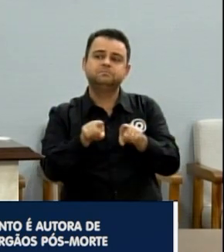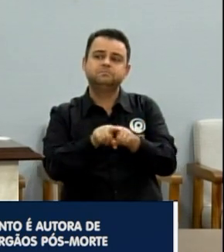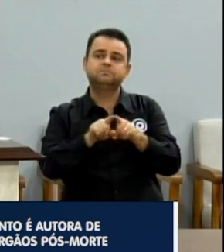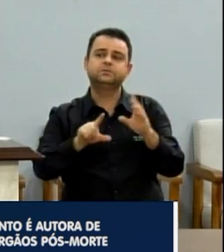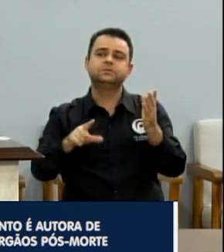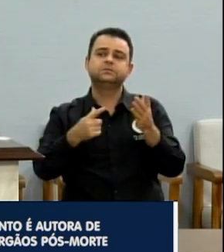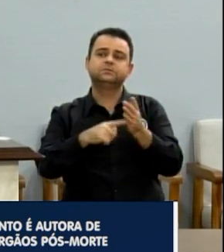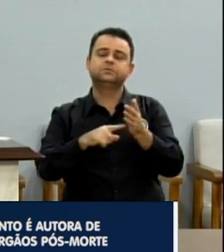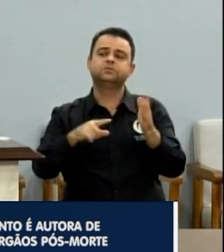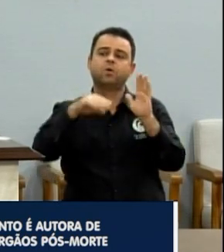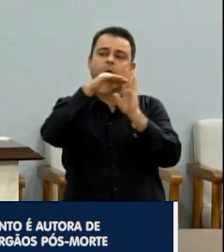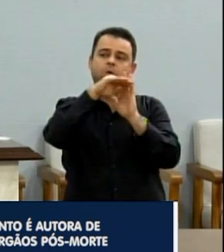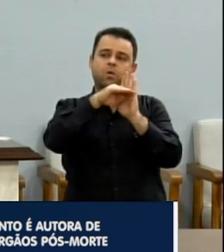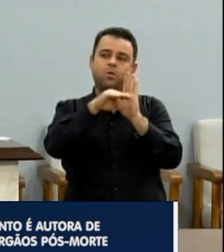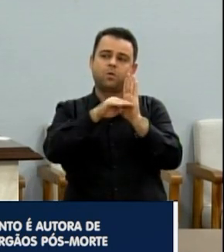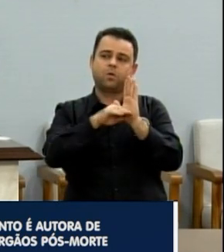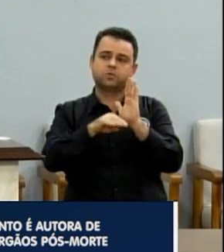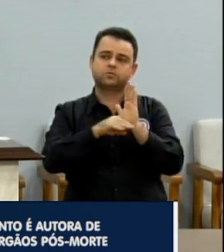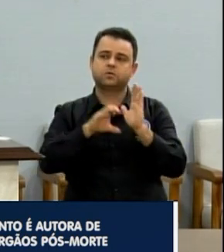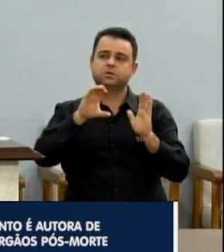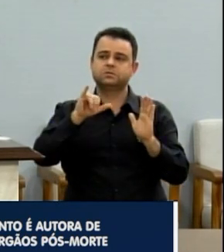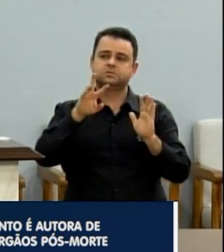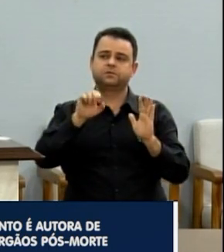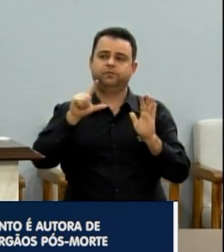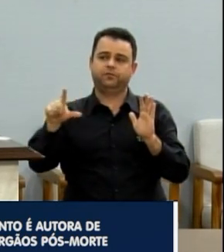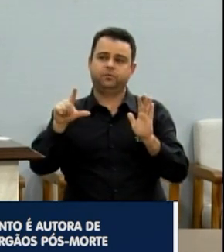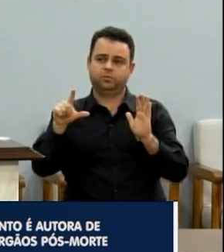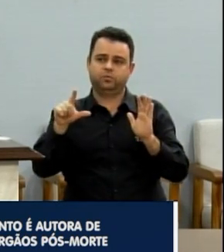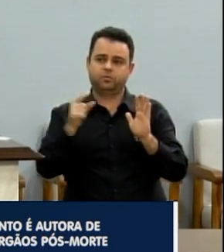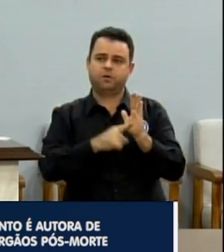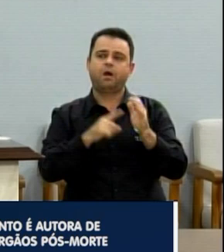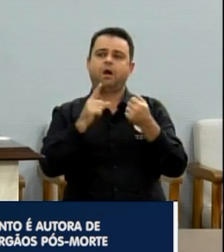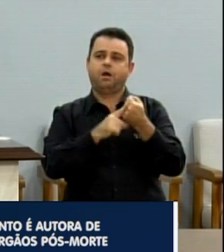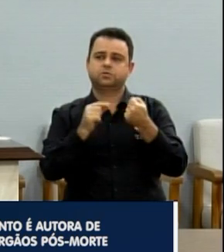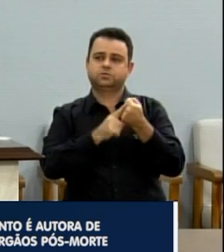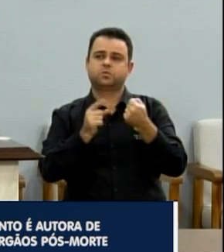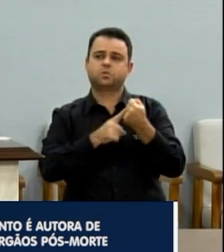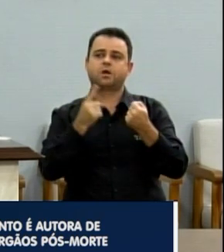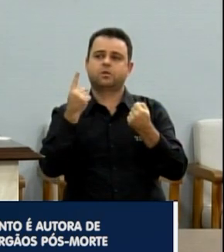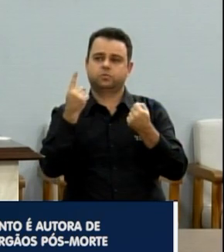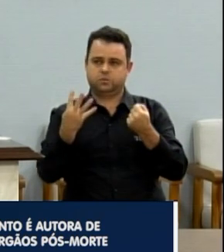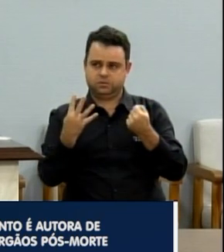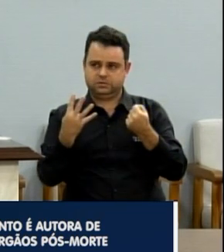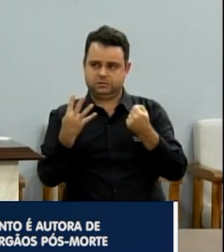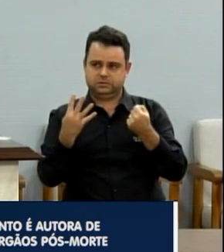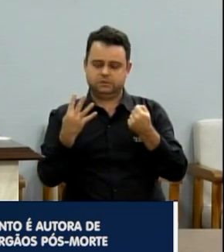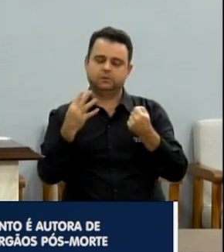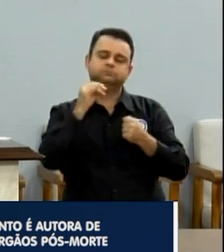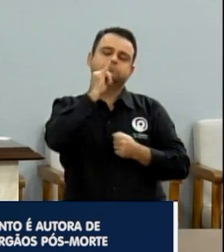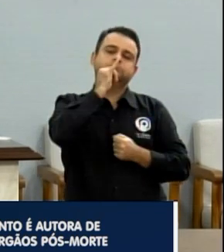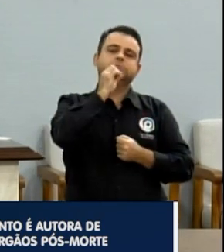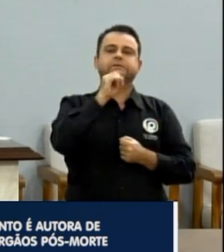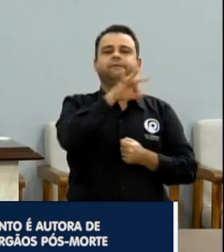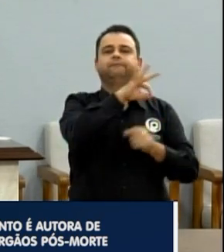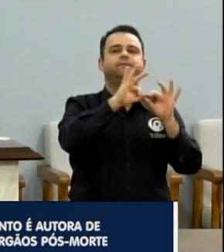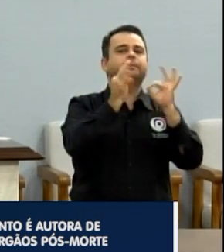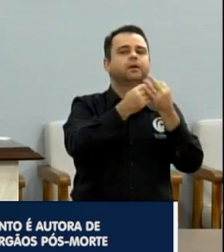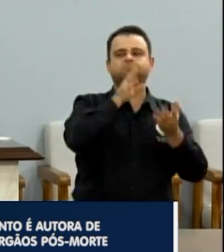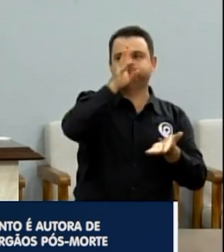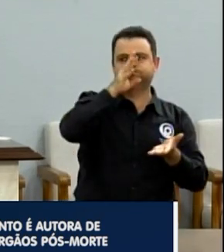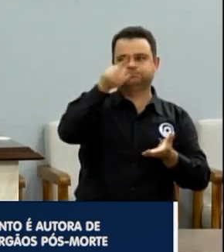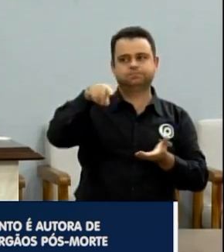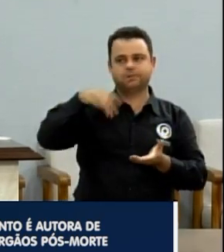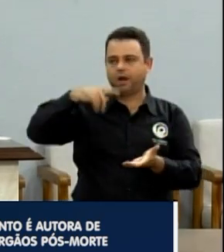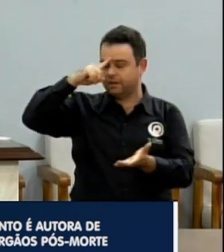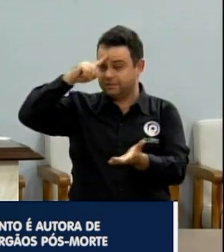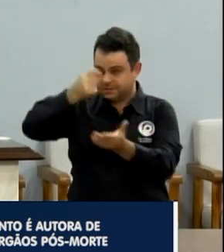Código Civil, que dispõe ser válida a disposição do próprio corpo para após a morte e não exige consentimento familiar